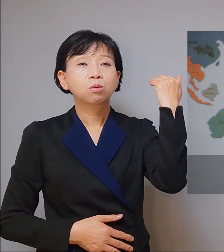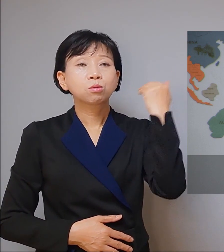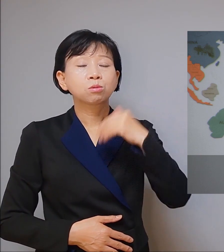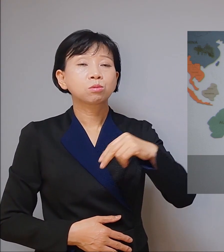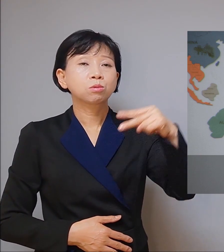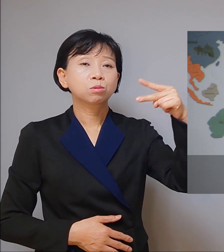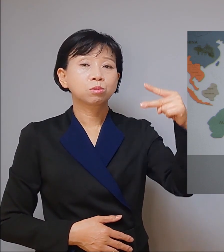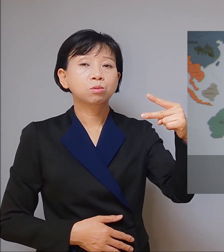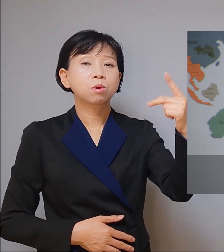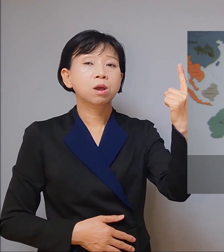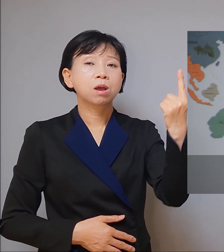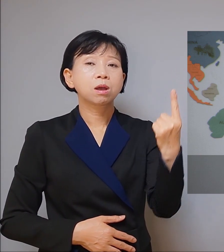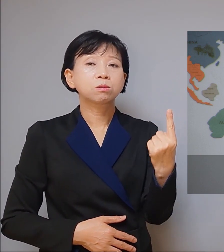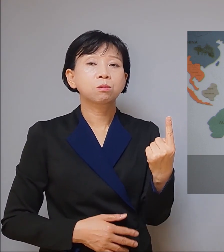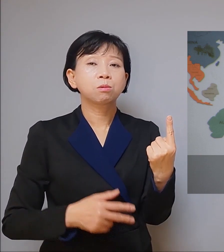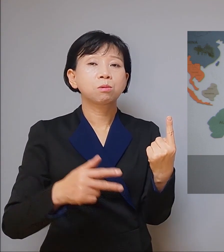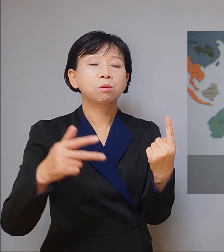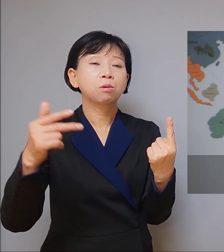무엇과도